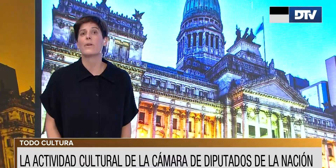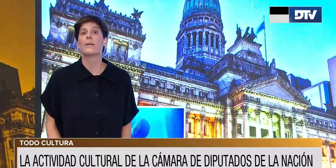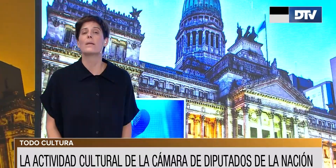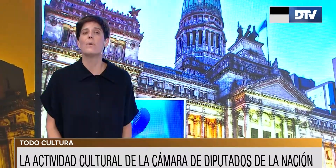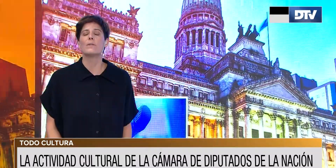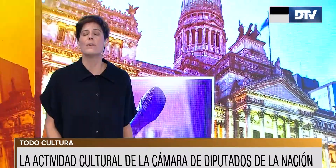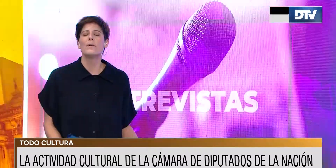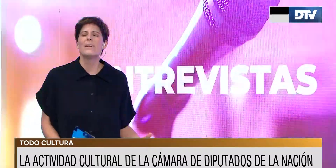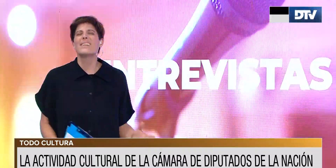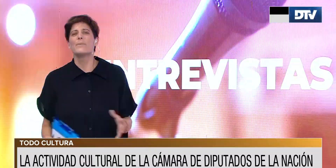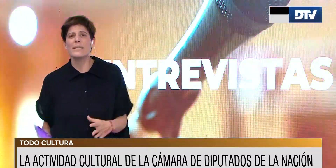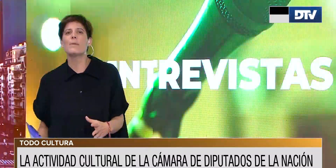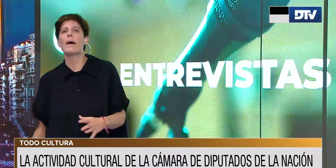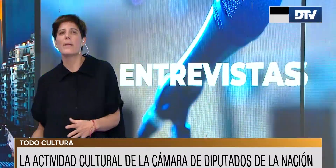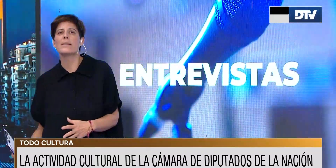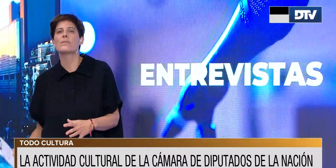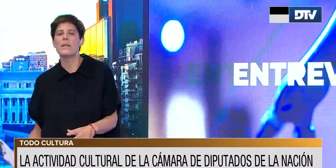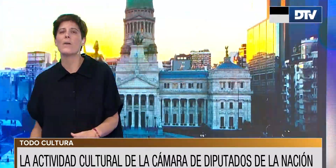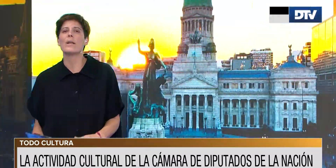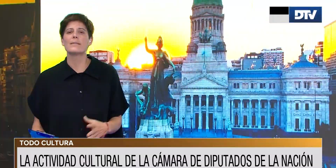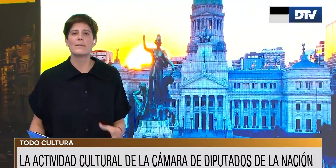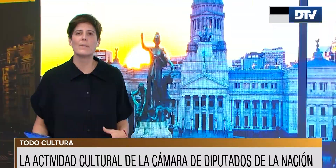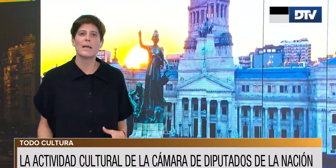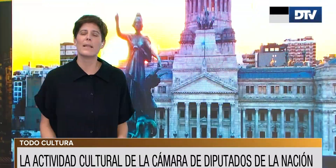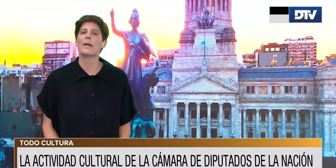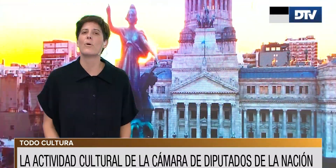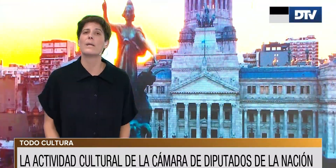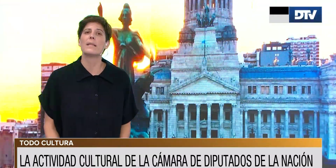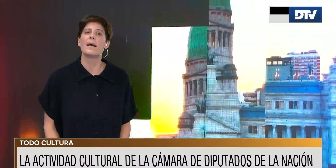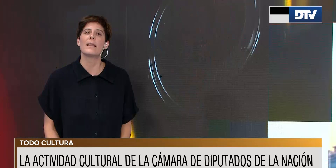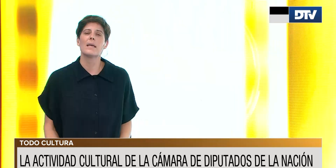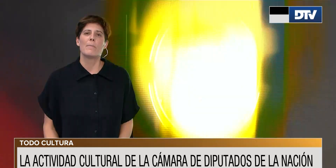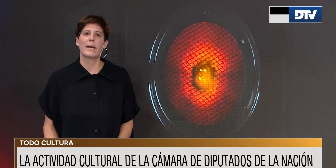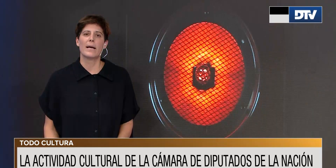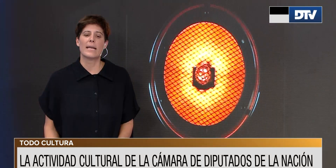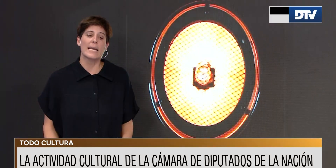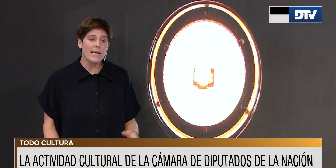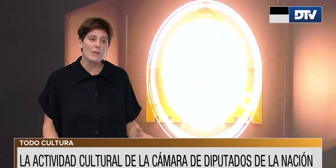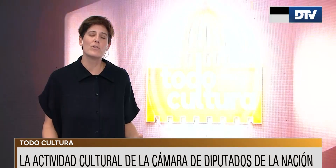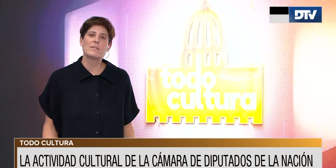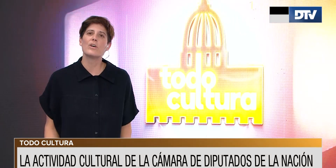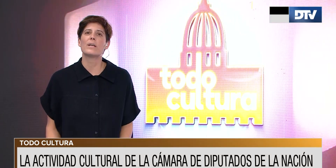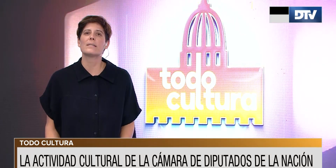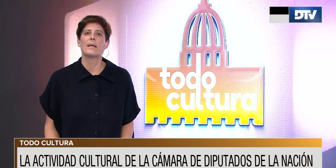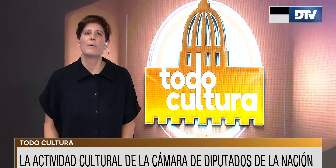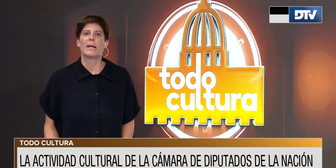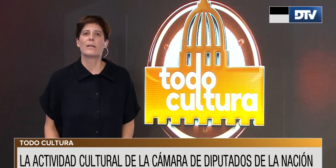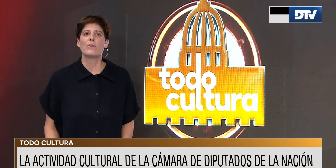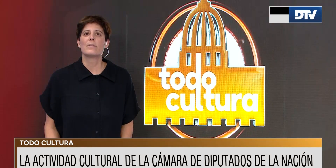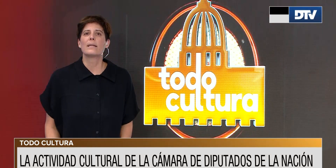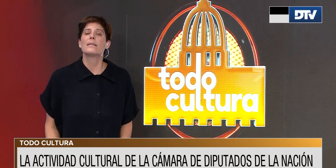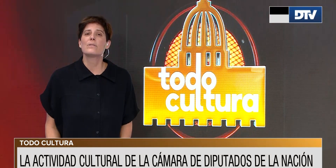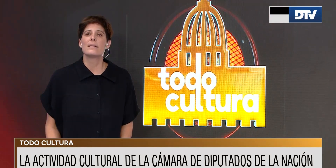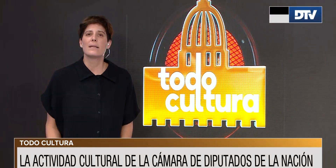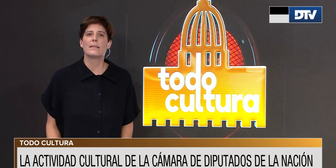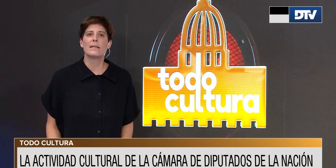desde 1994, que si bien está más bien asociado a la accesibilidad de la movilidad para generar condiciones para que